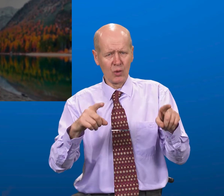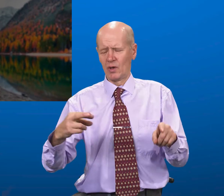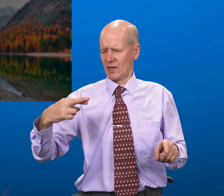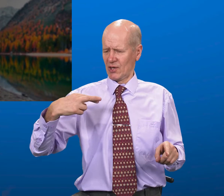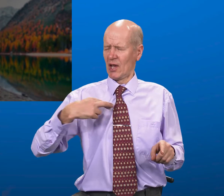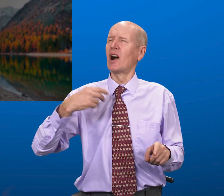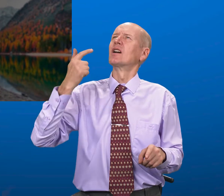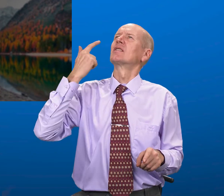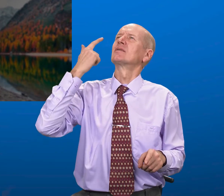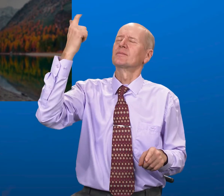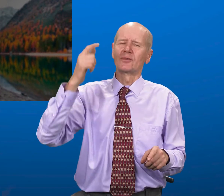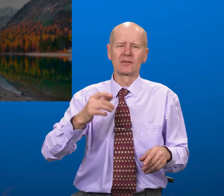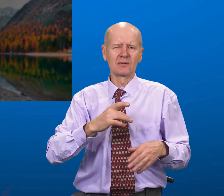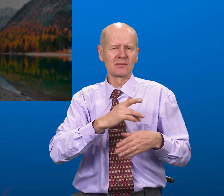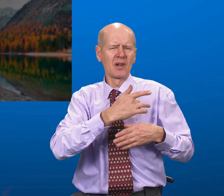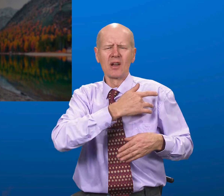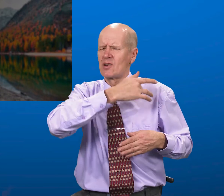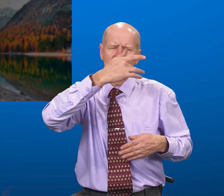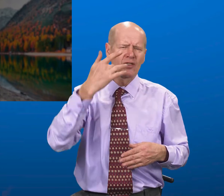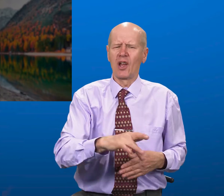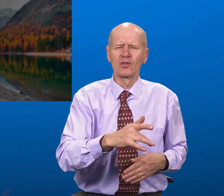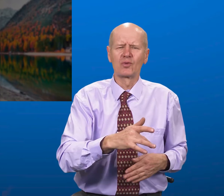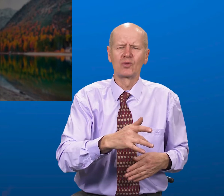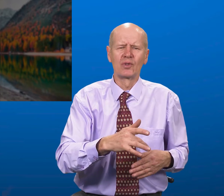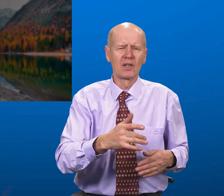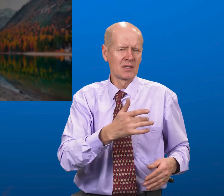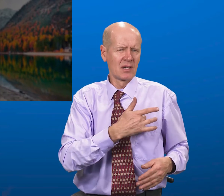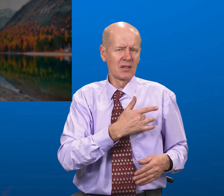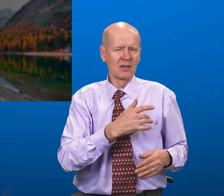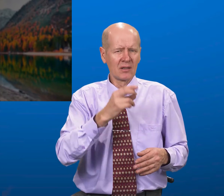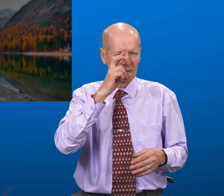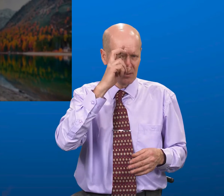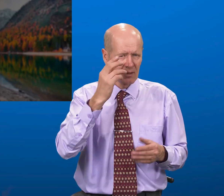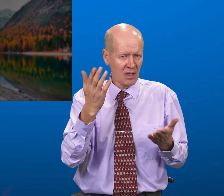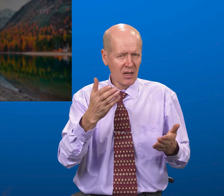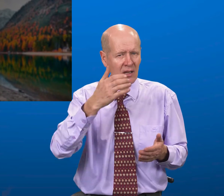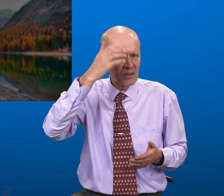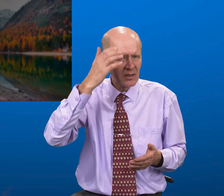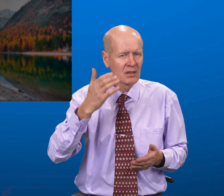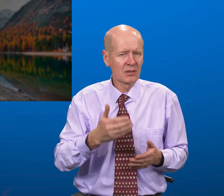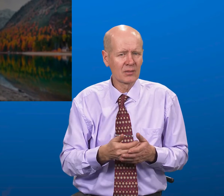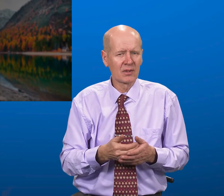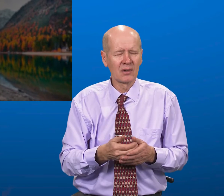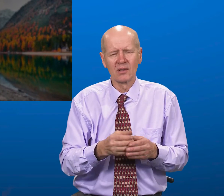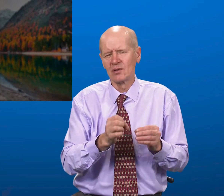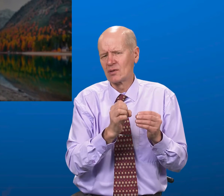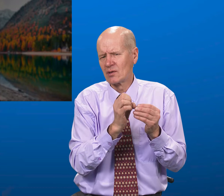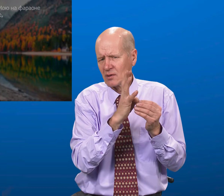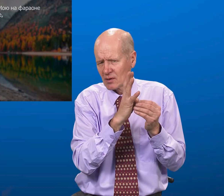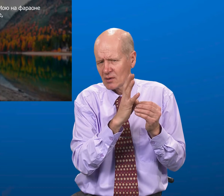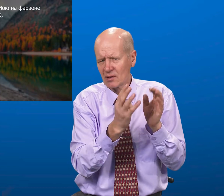следующее заявление Господа. «Но я ожесточу сердце